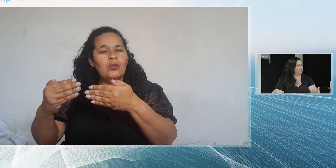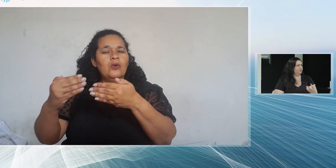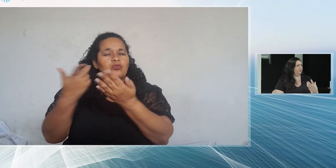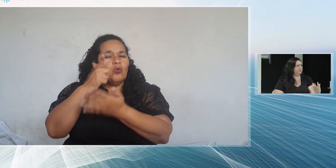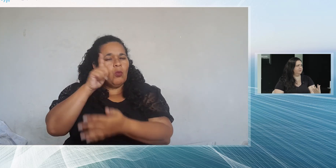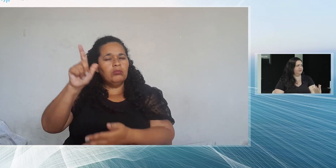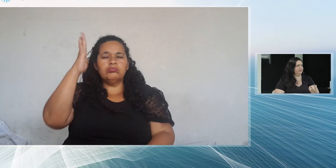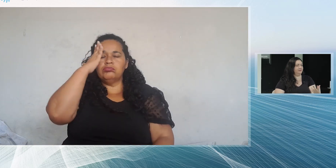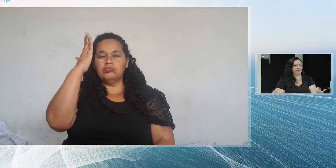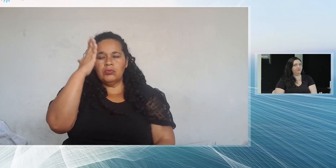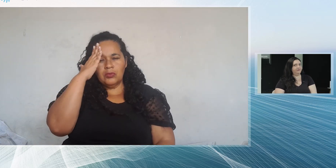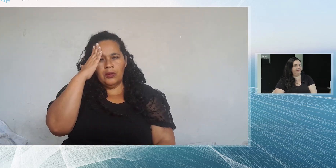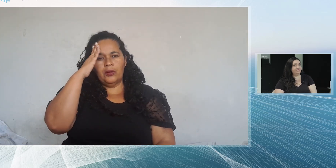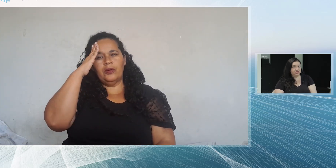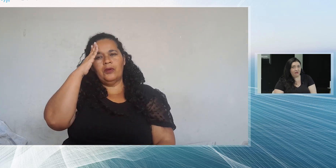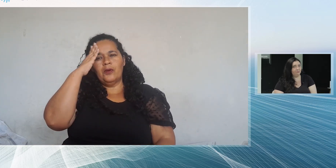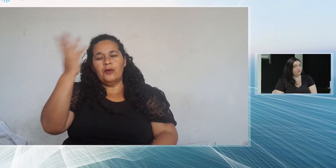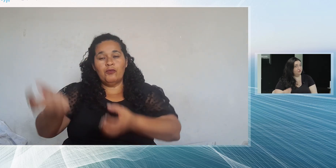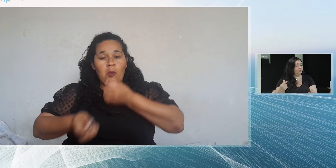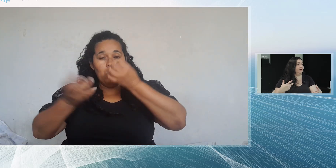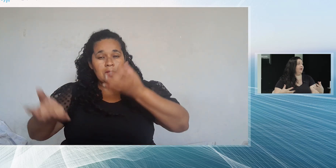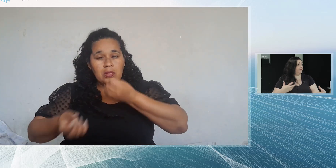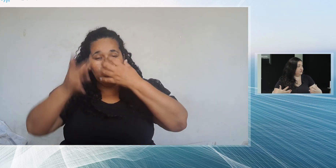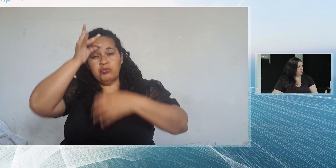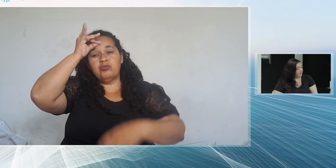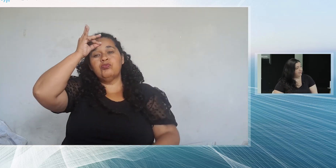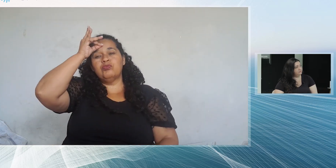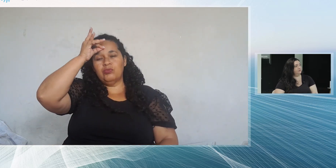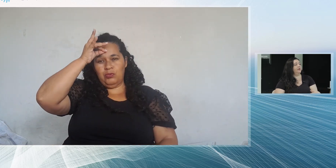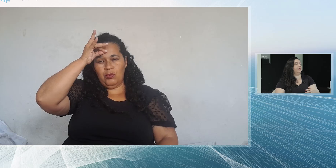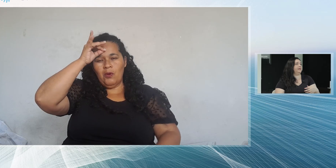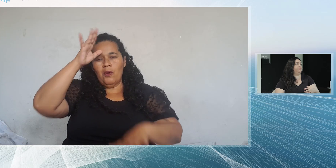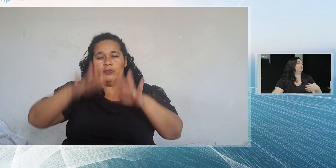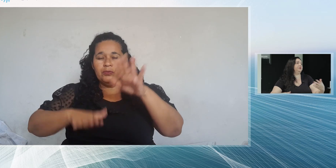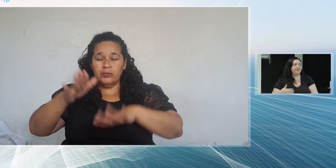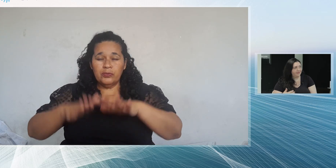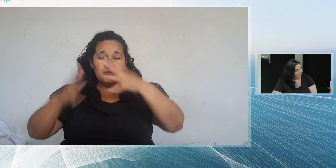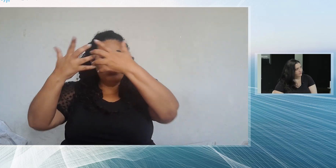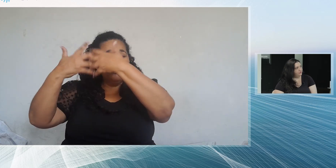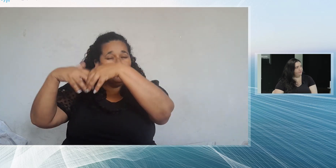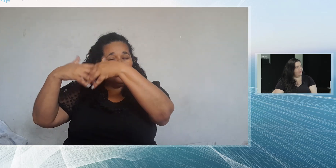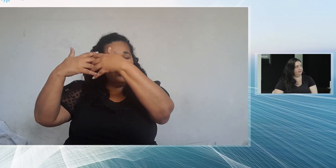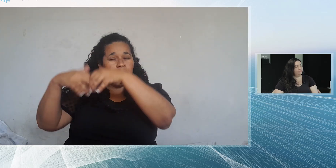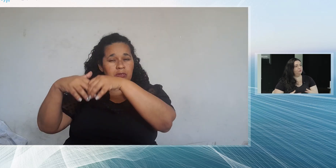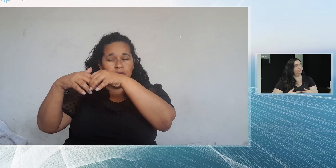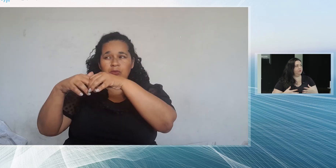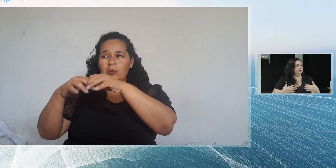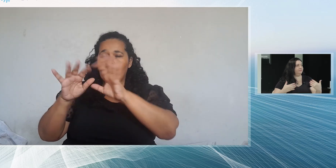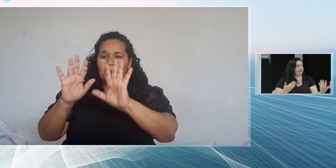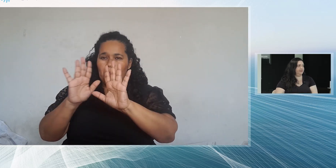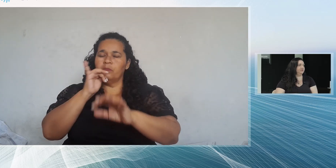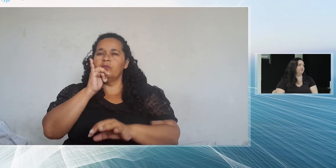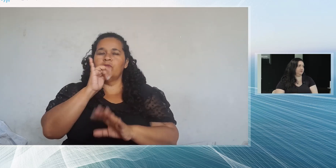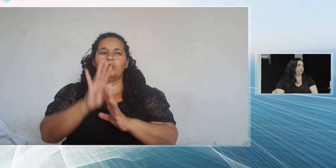entender expressões, então, às vezes a gente olha para a pessoa, faz um gesto e a pessoa não entende, né, então tudo